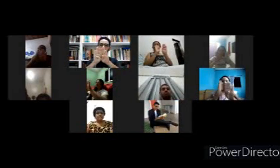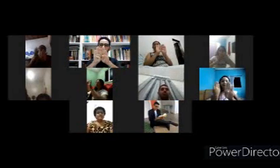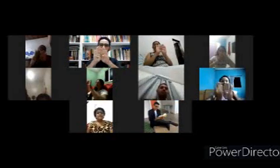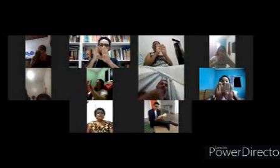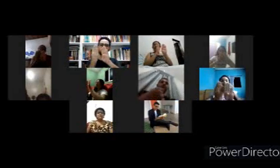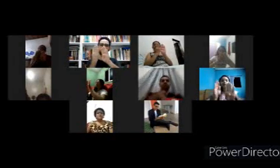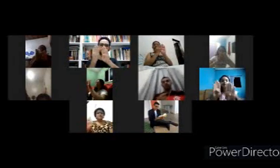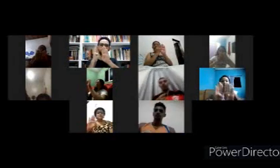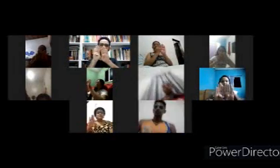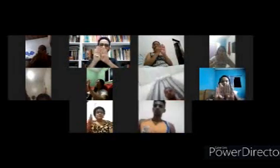uma mão,